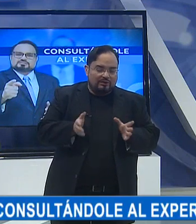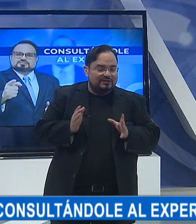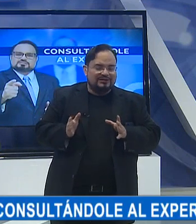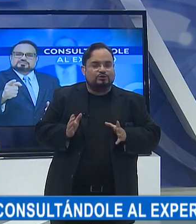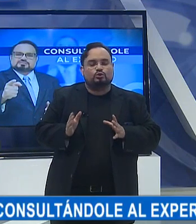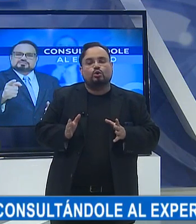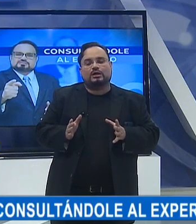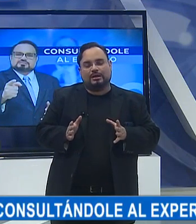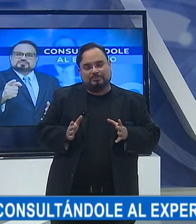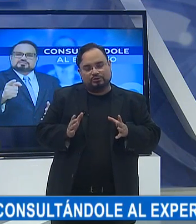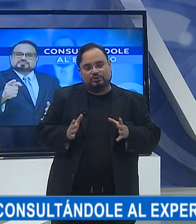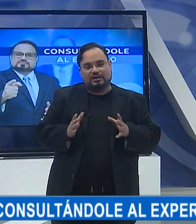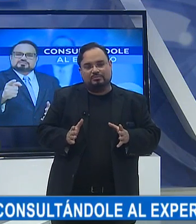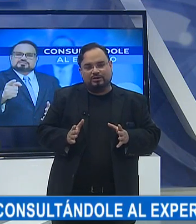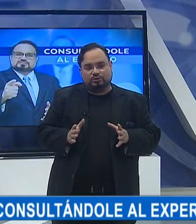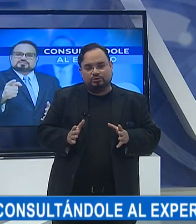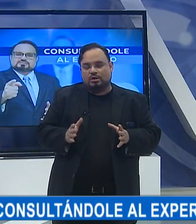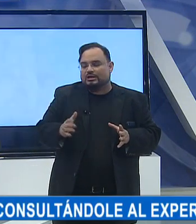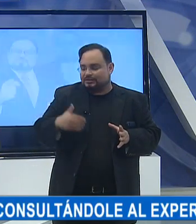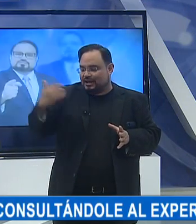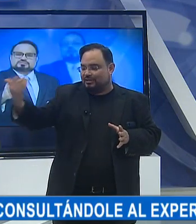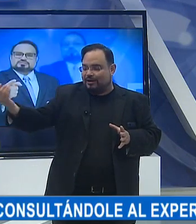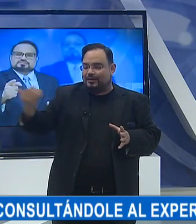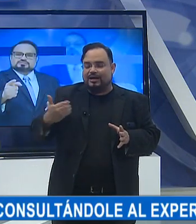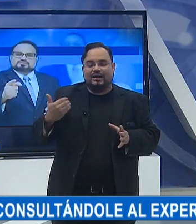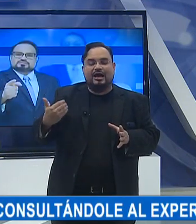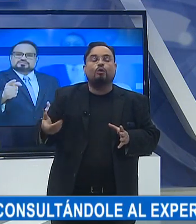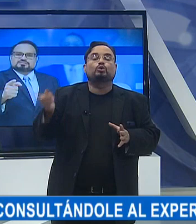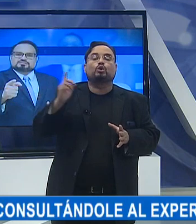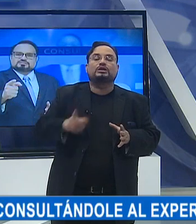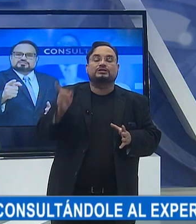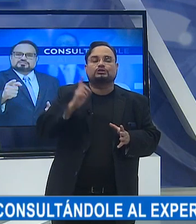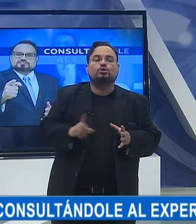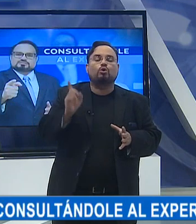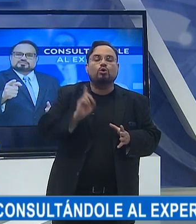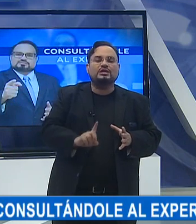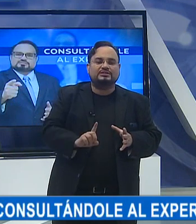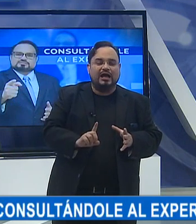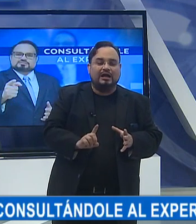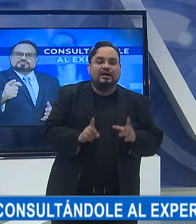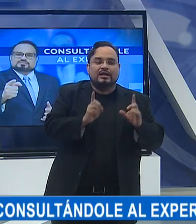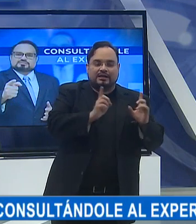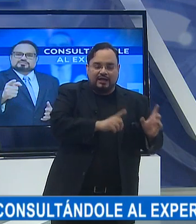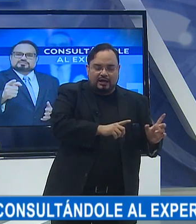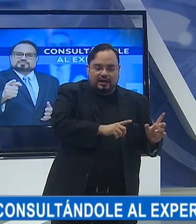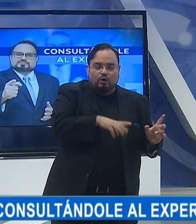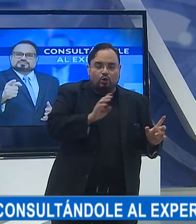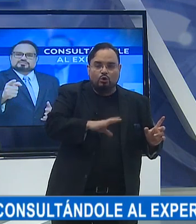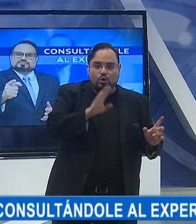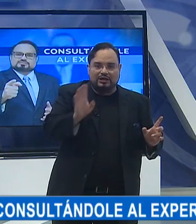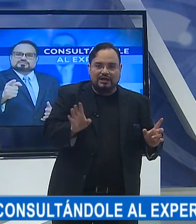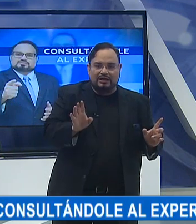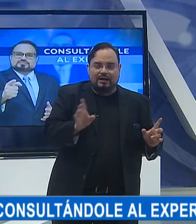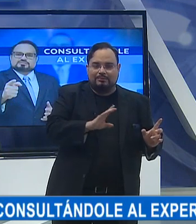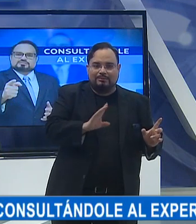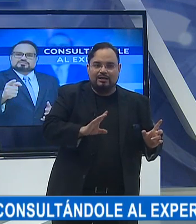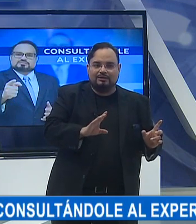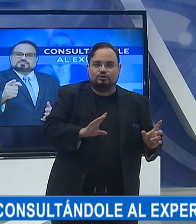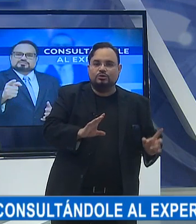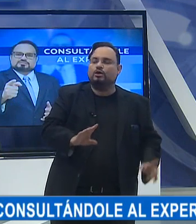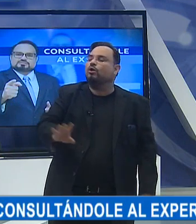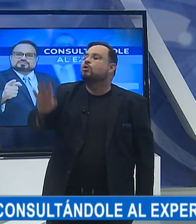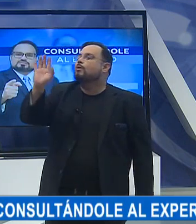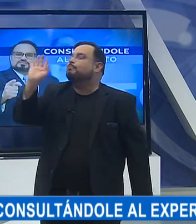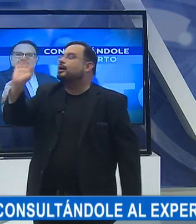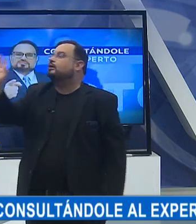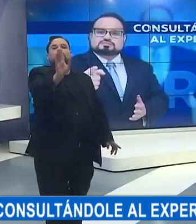Porque una vez que se otorgue la pensión de alimentos, se le va a dar la autorización judicial, quiera o no quiera la mamá de